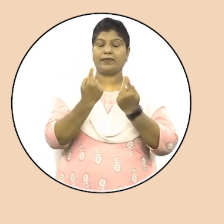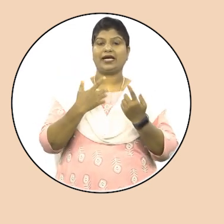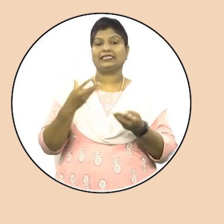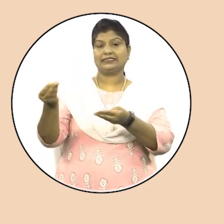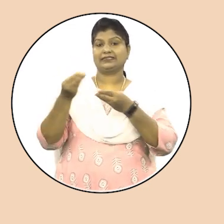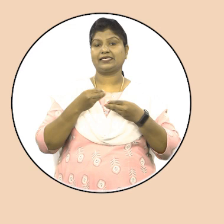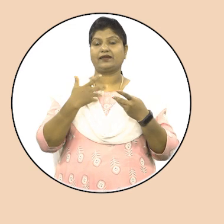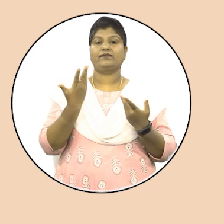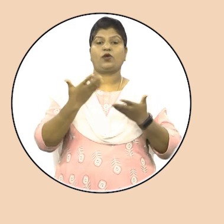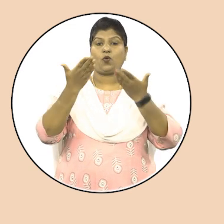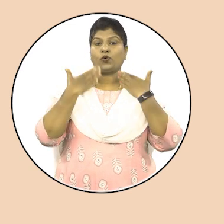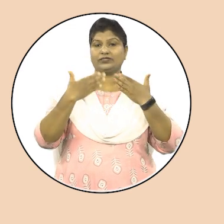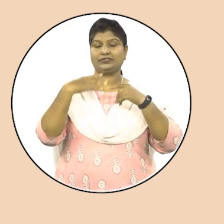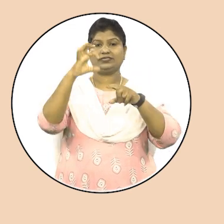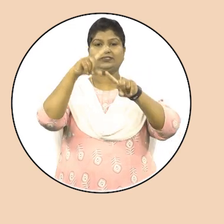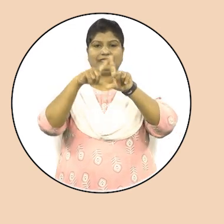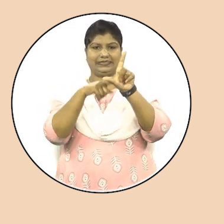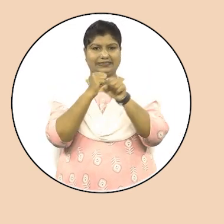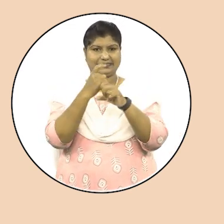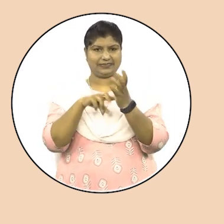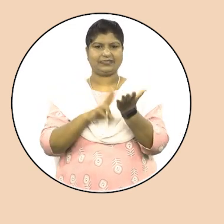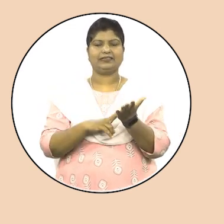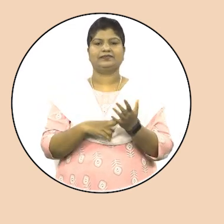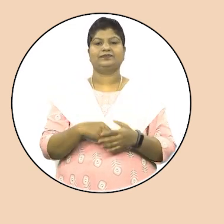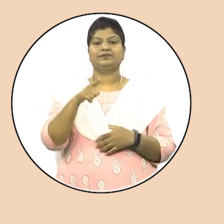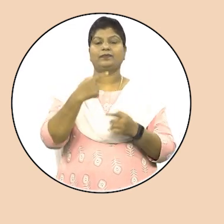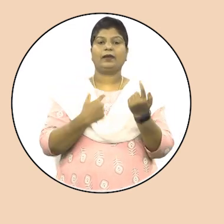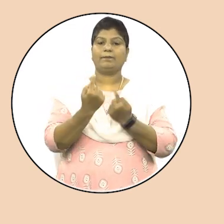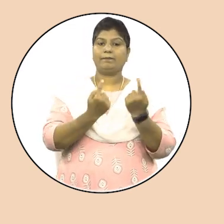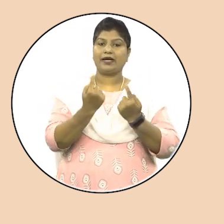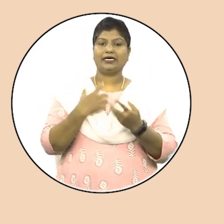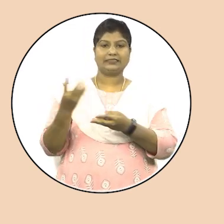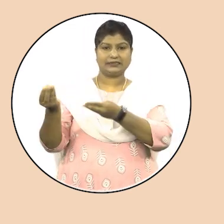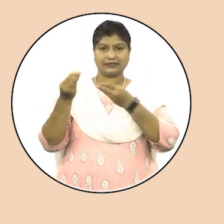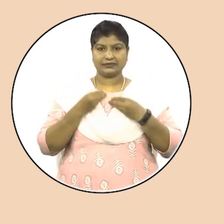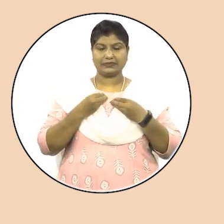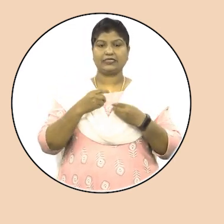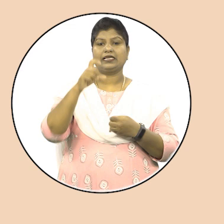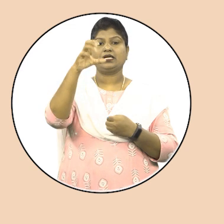पौधे हमें ऑक्सीजन देते हैं। प्रकाश संश्लेषण के दौरान